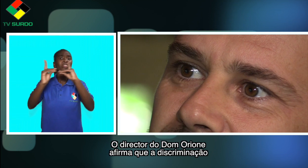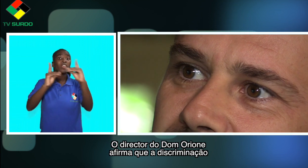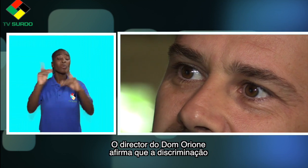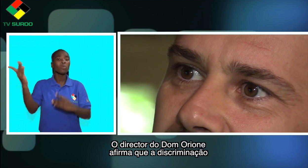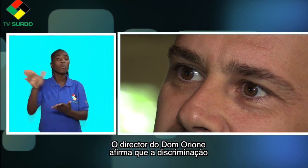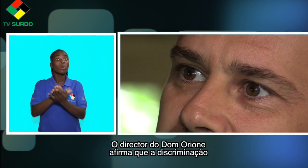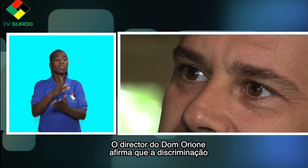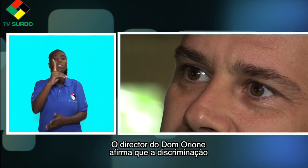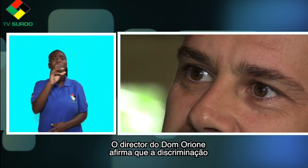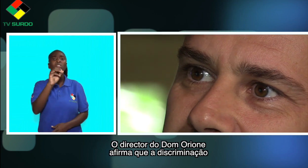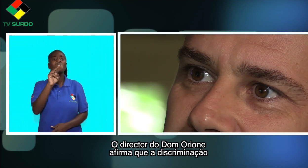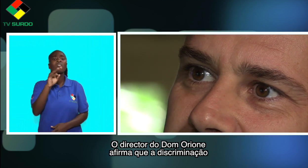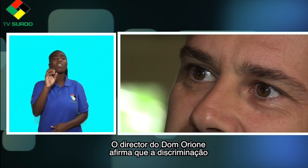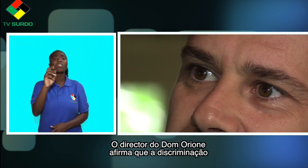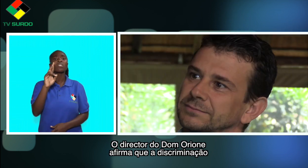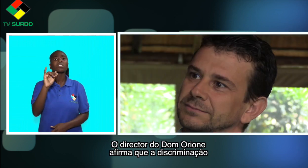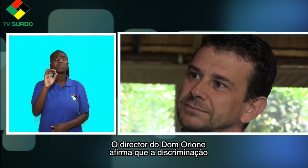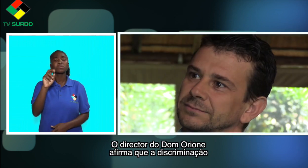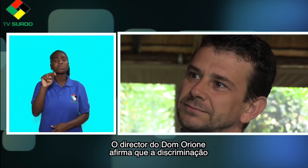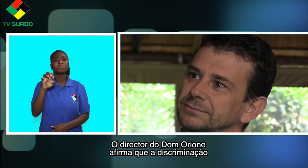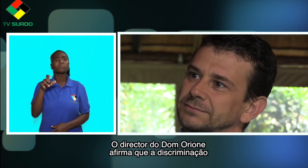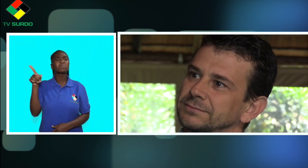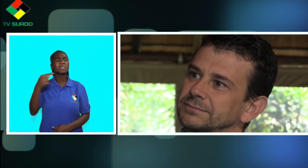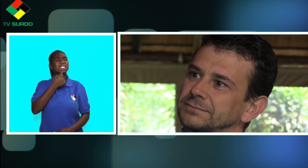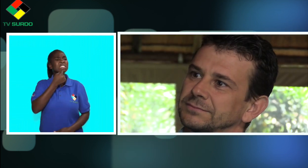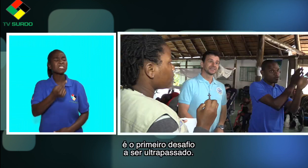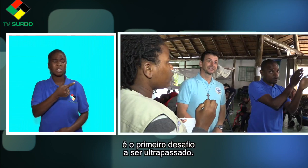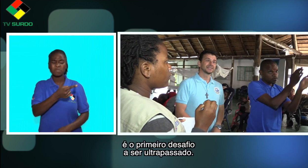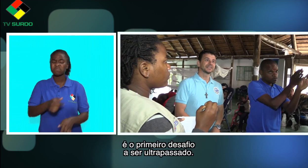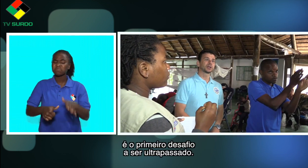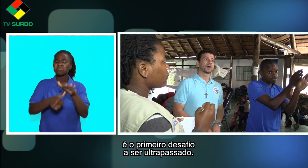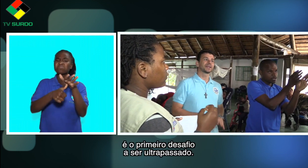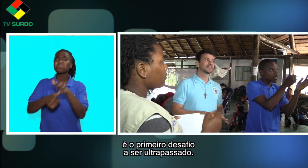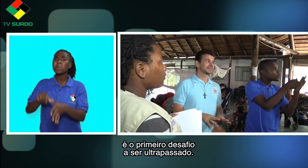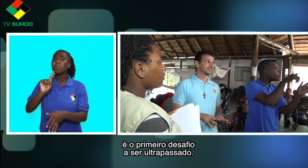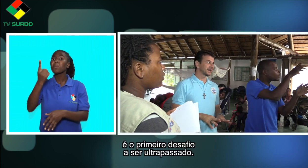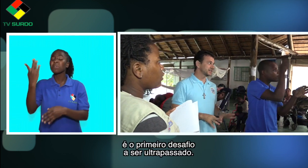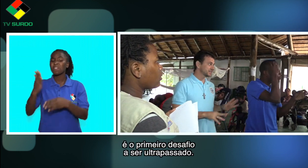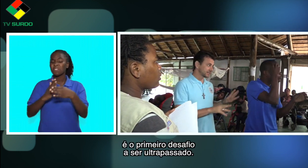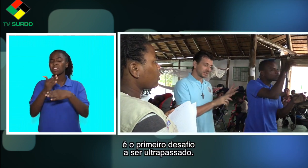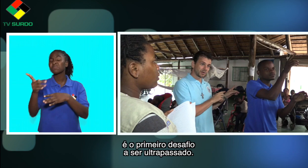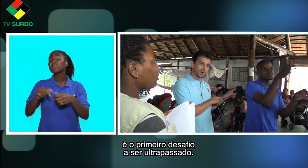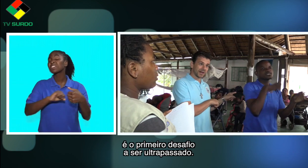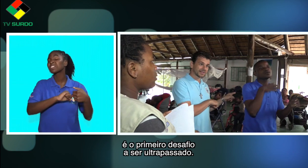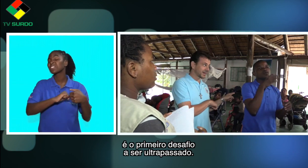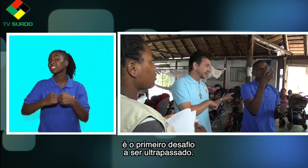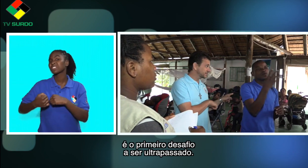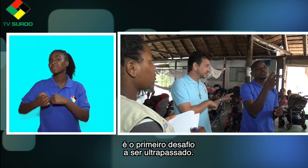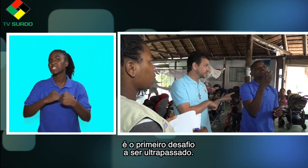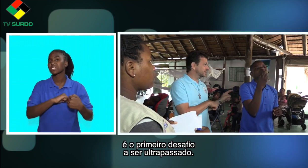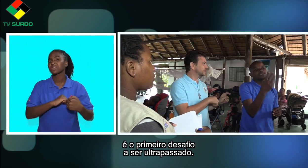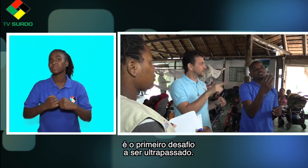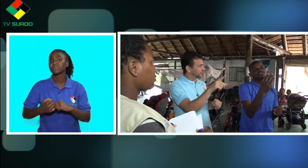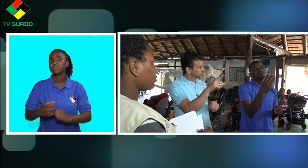Dom Orion afirma que a discriminação é o primeiro desafio a ser